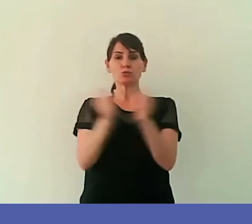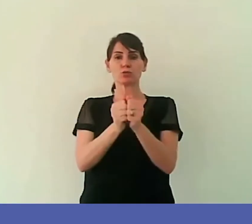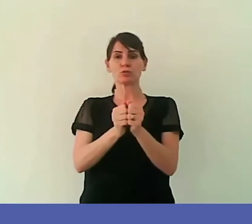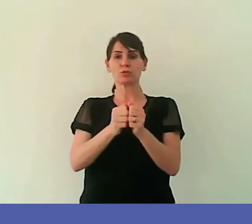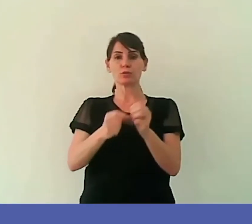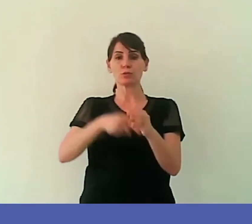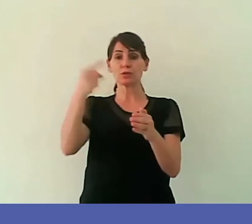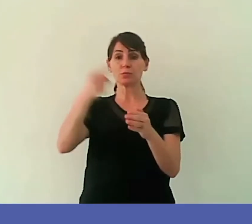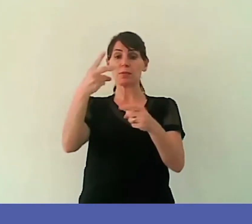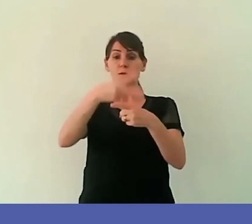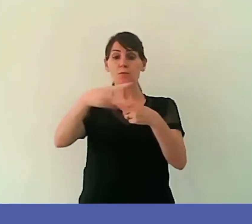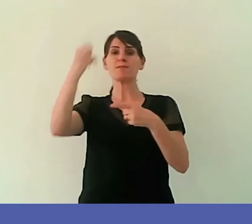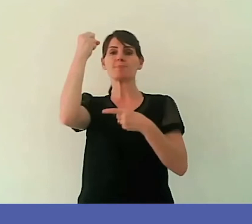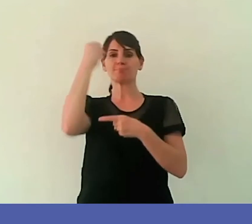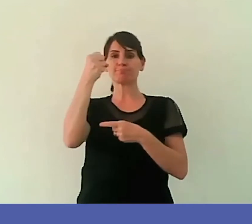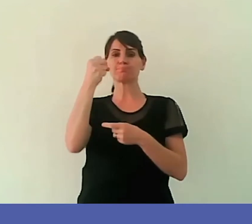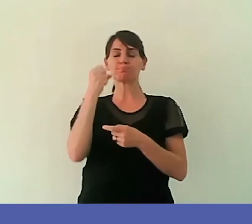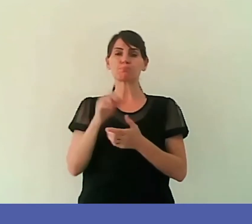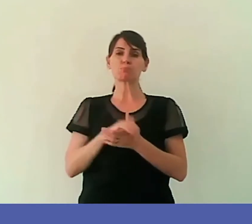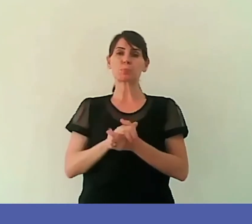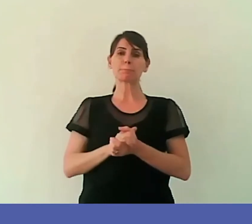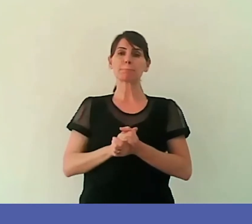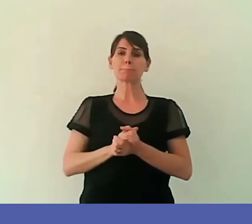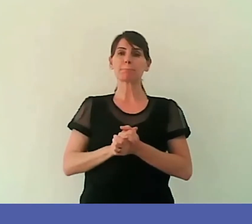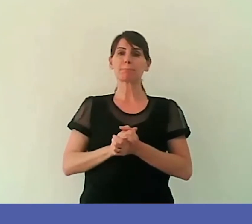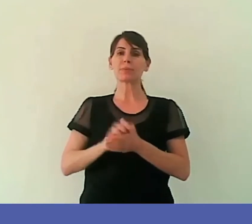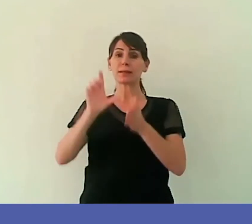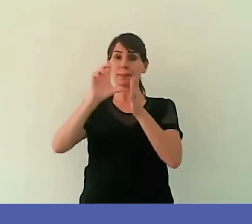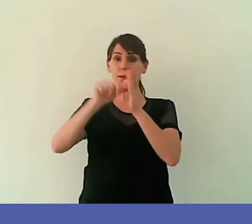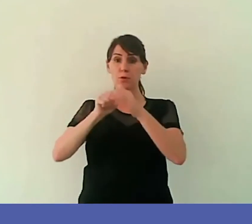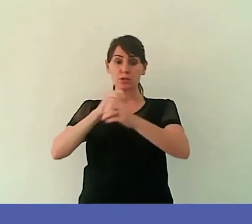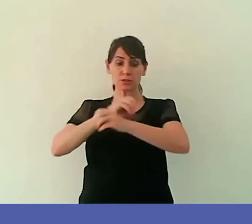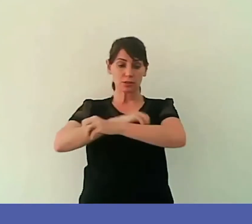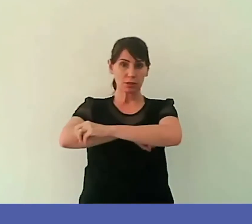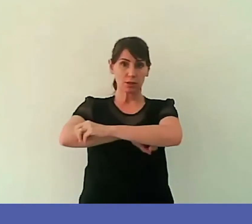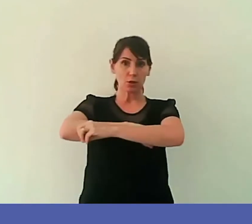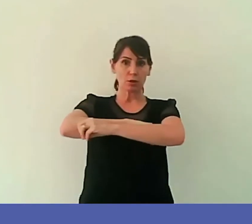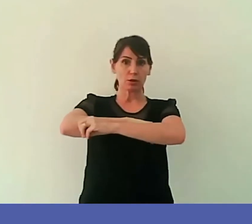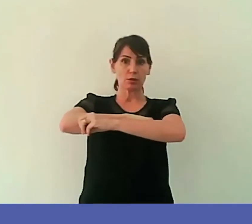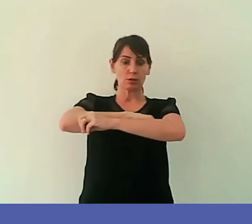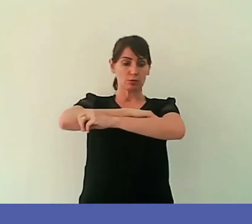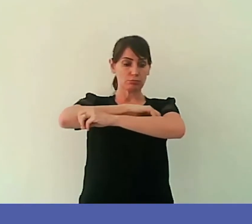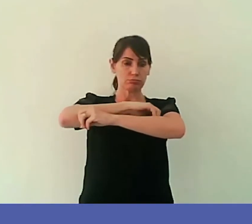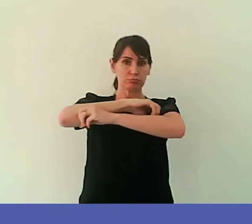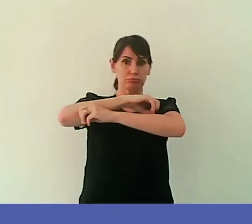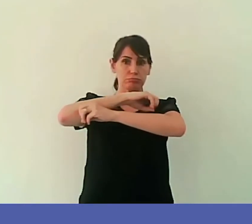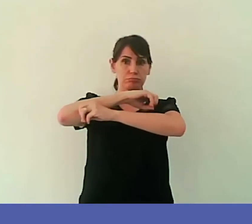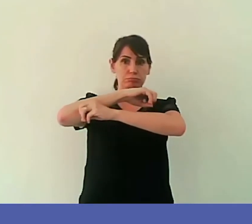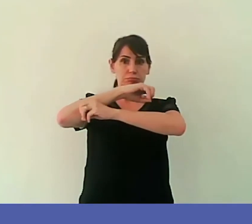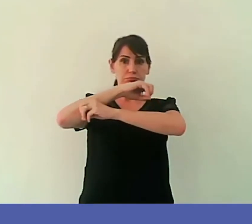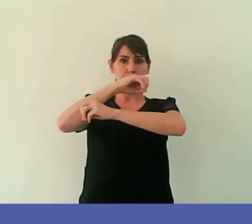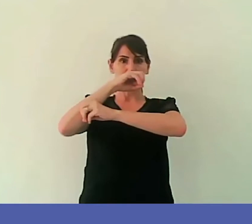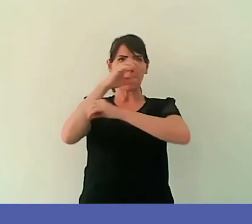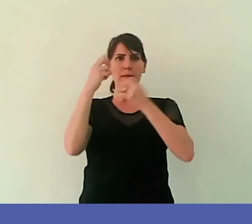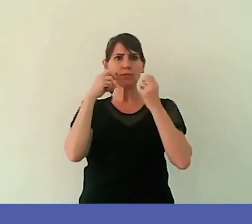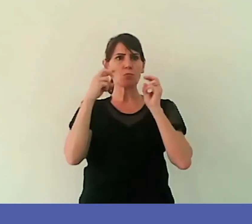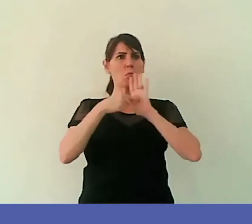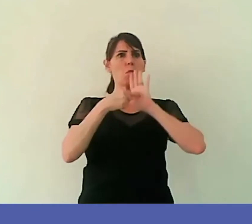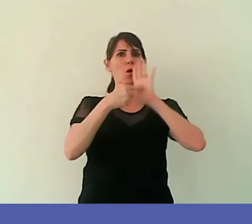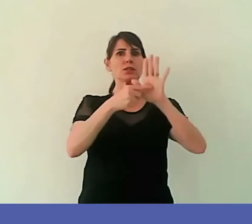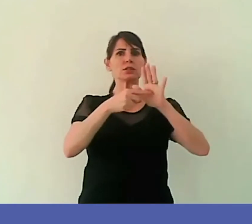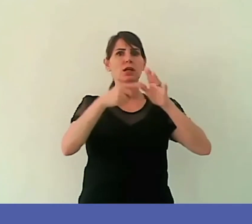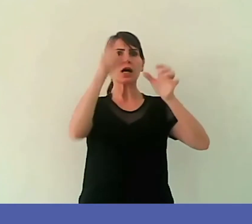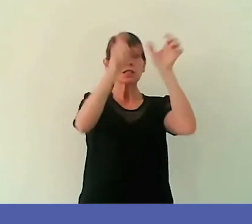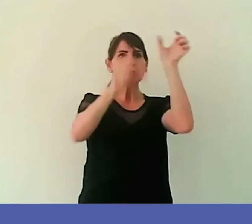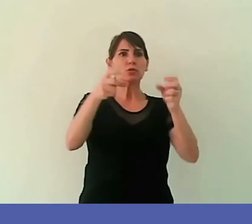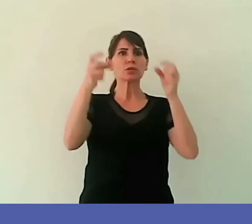Aí depois, irmãos, a aurora vai ser cada vez mais evidente para todos, até que